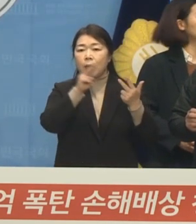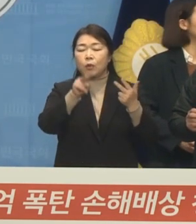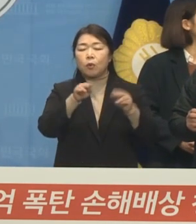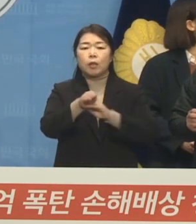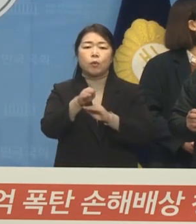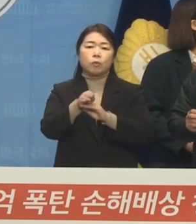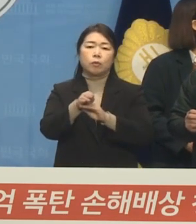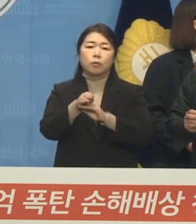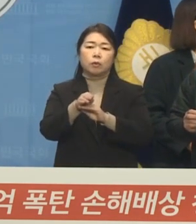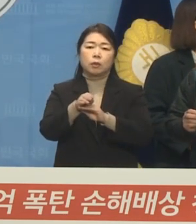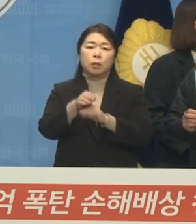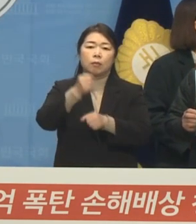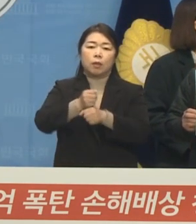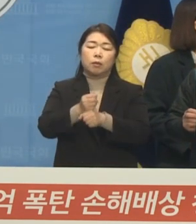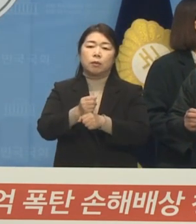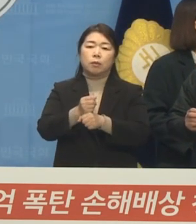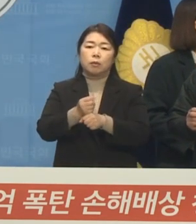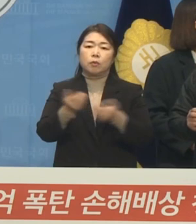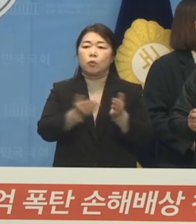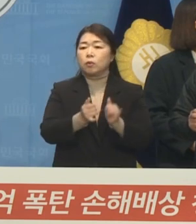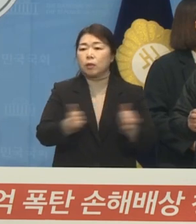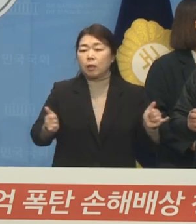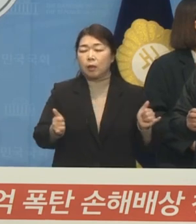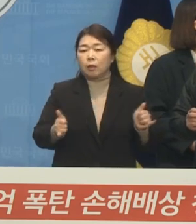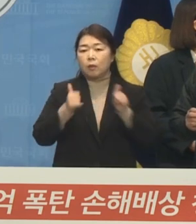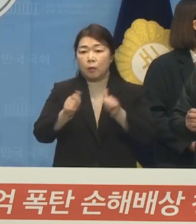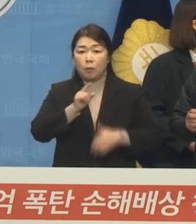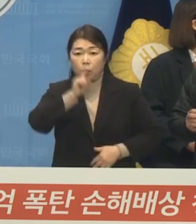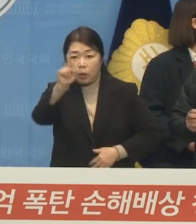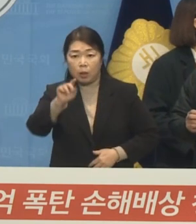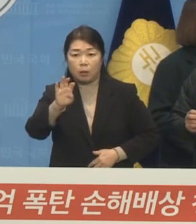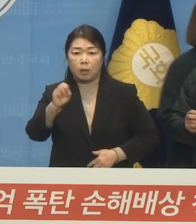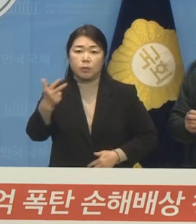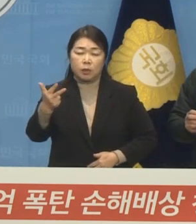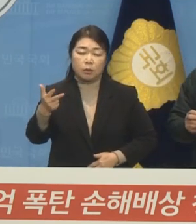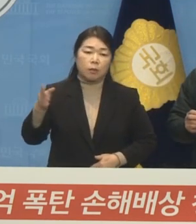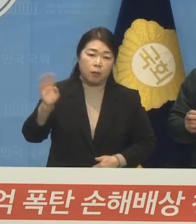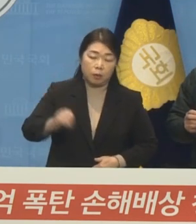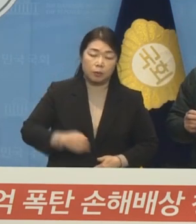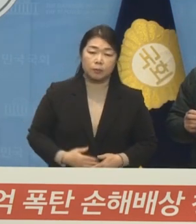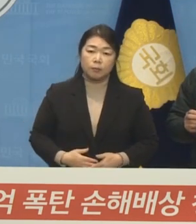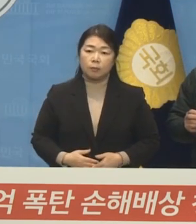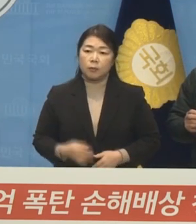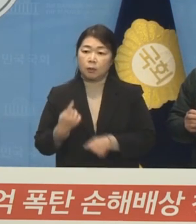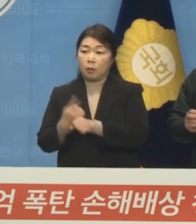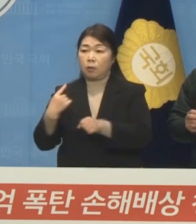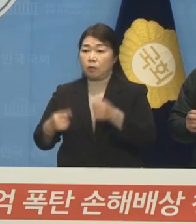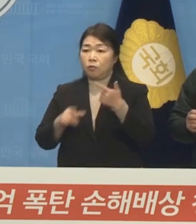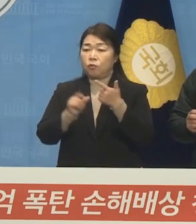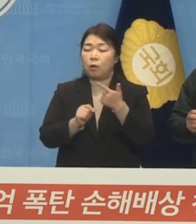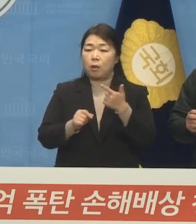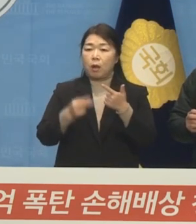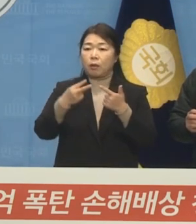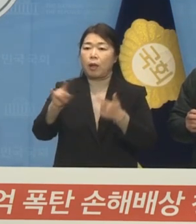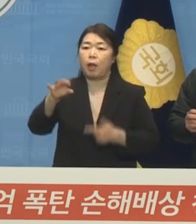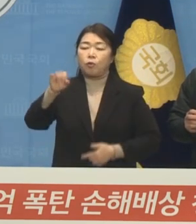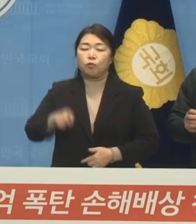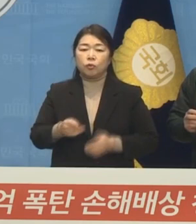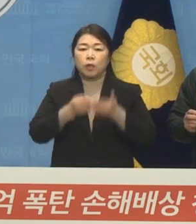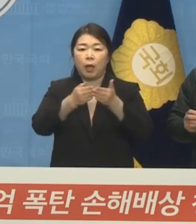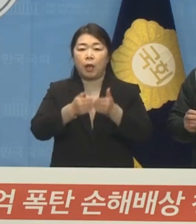쌍용자동차 손해배상 청구액이 민사소송 47억이고요. 지난해 6월에